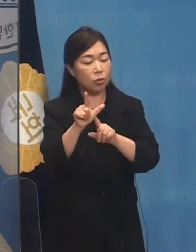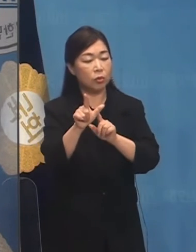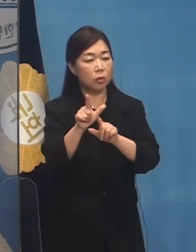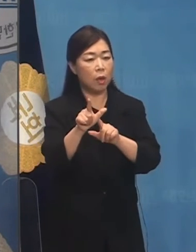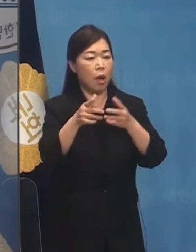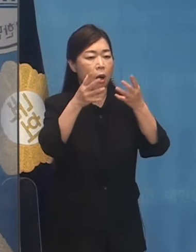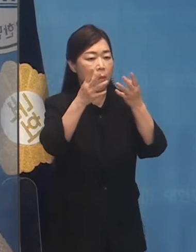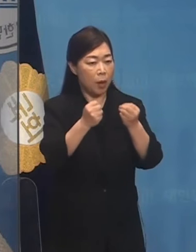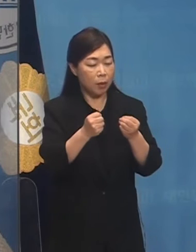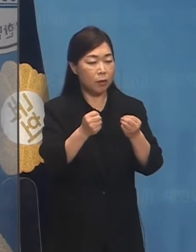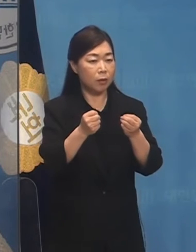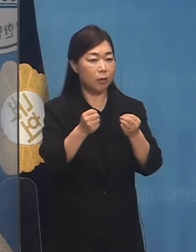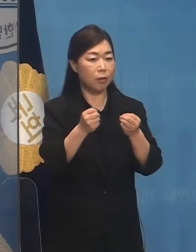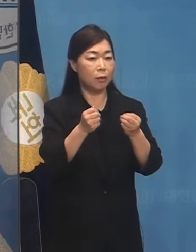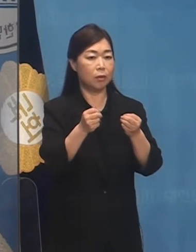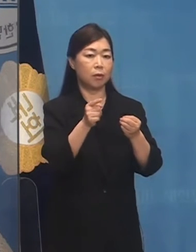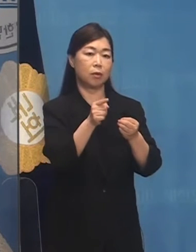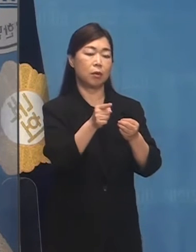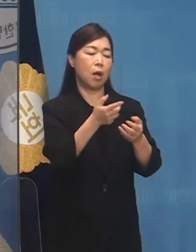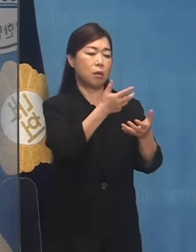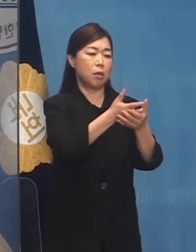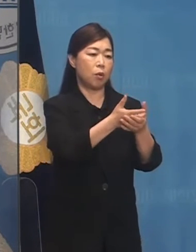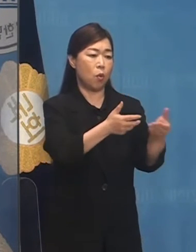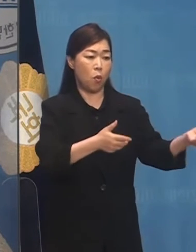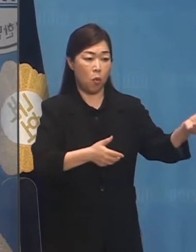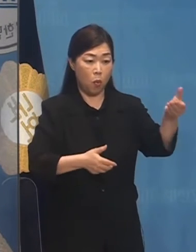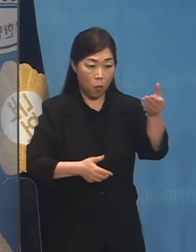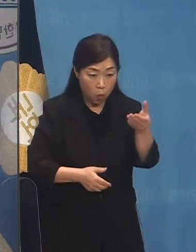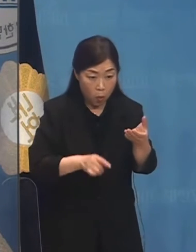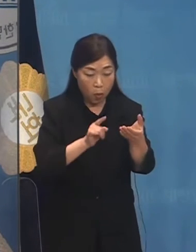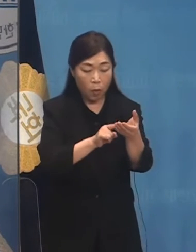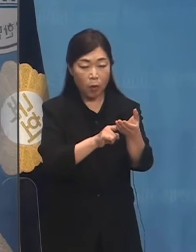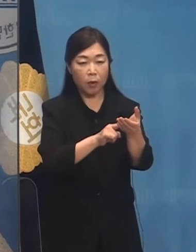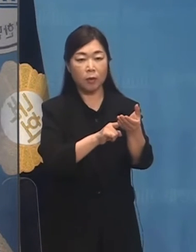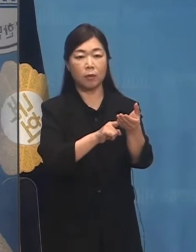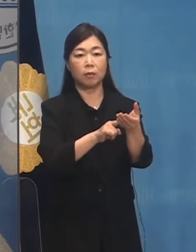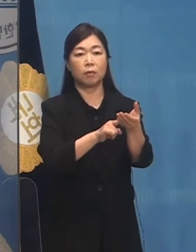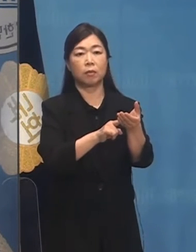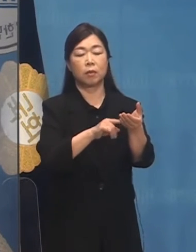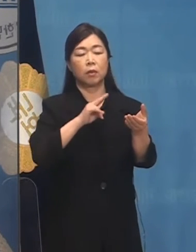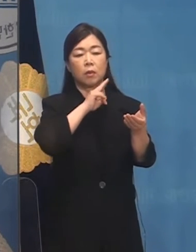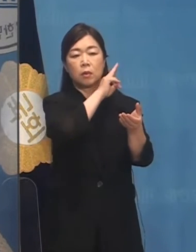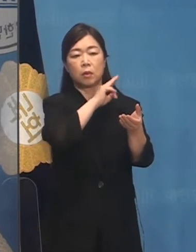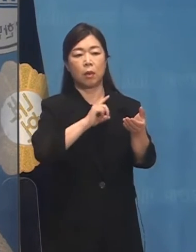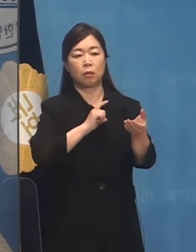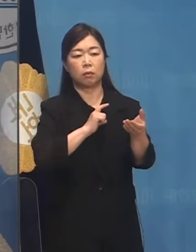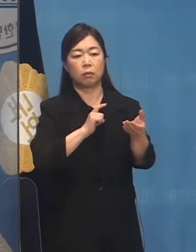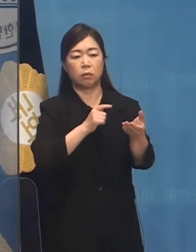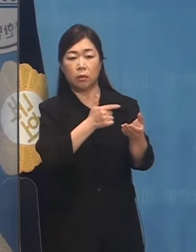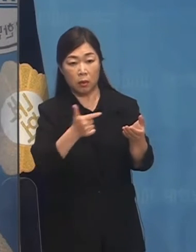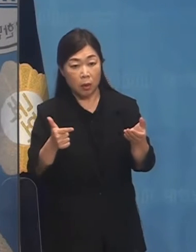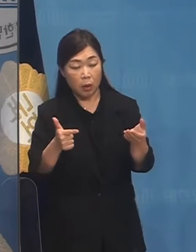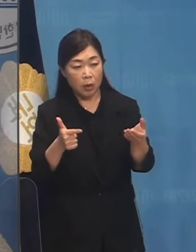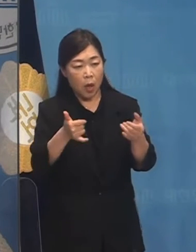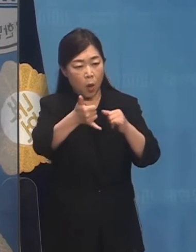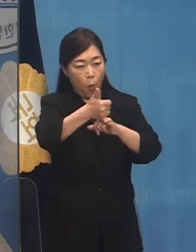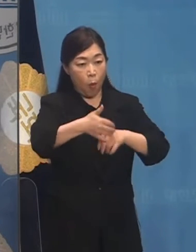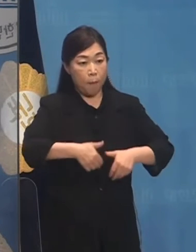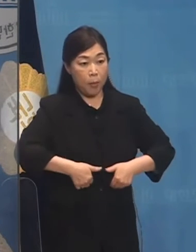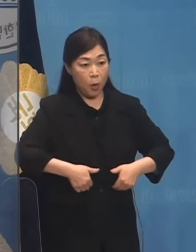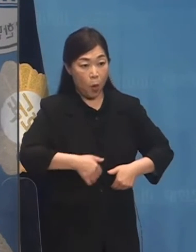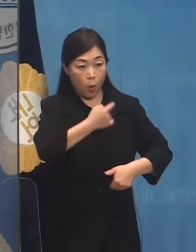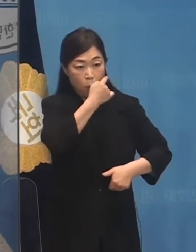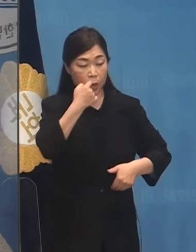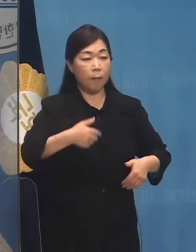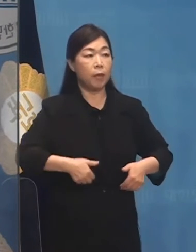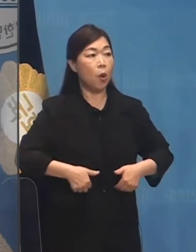대다수의 많은 자료도 그렇습니다만 의혹으로 떠오르고 있는 부분에 대한 필수적인